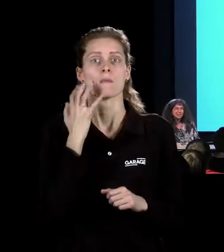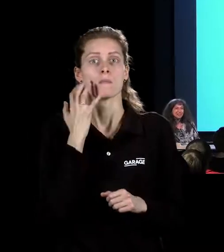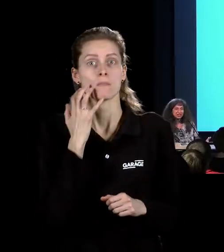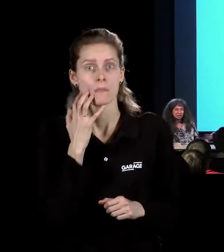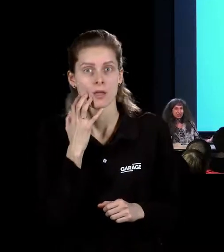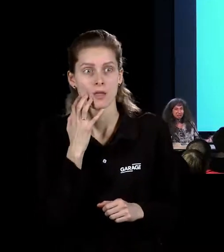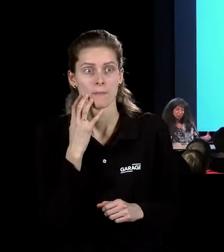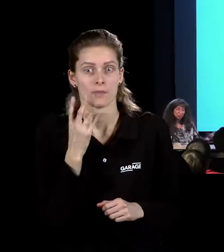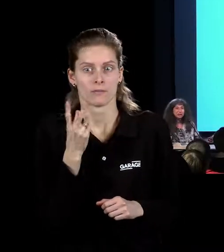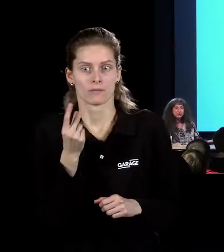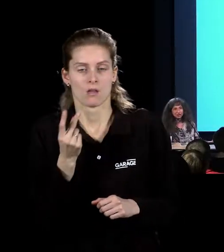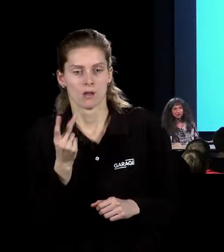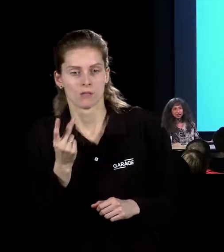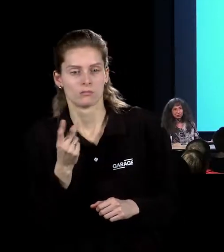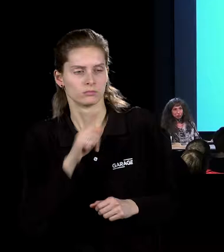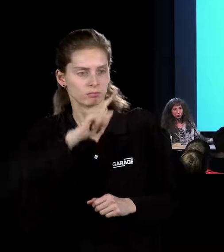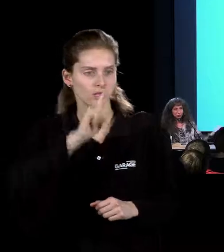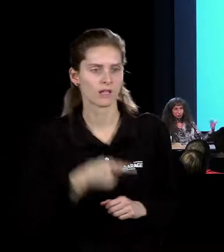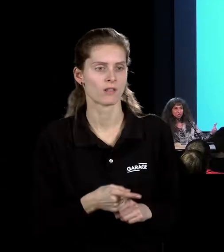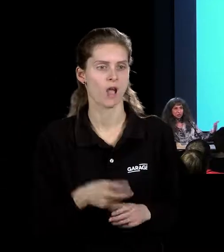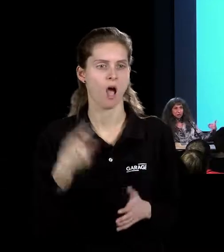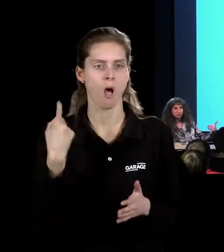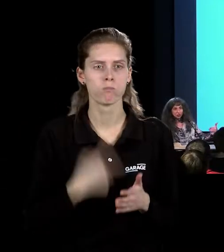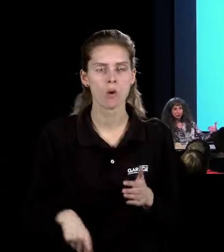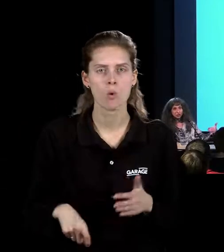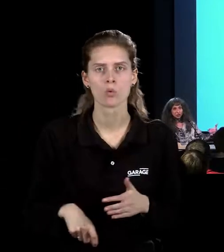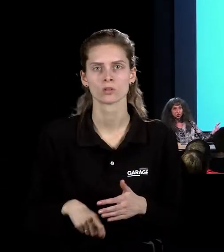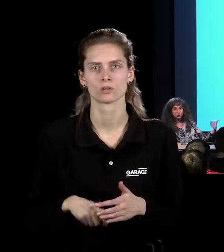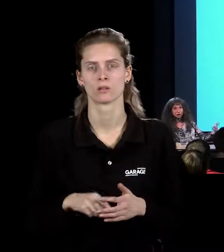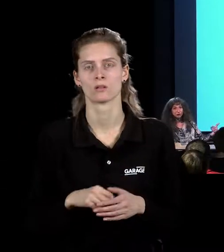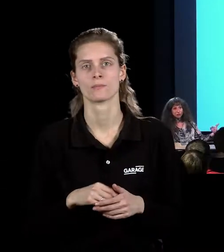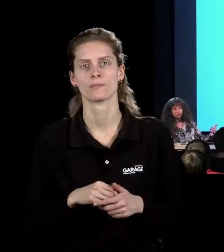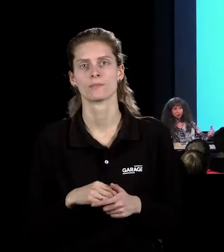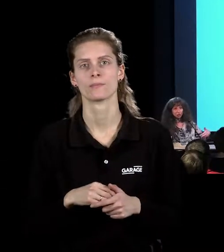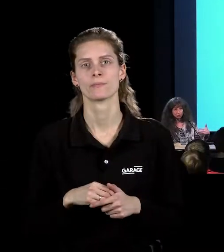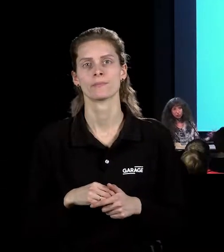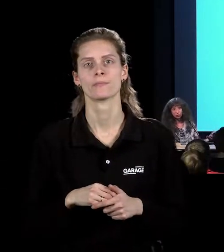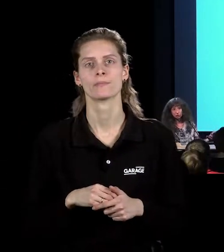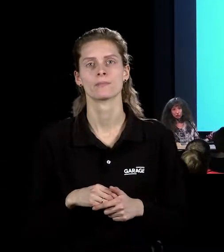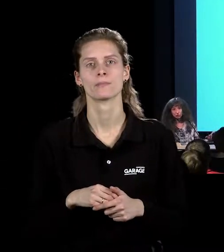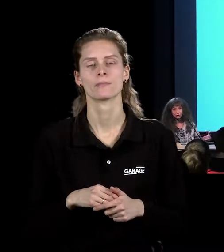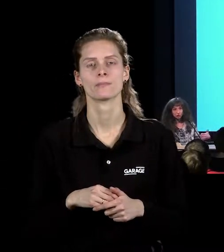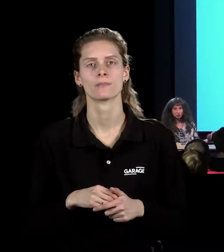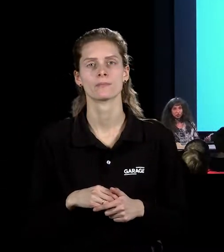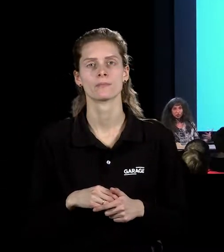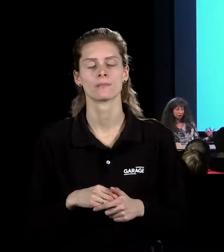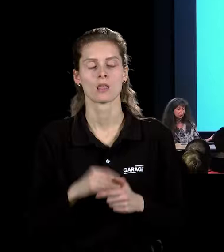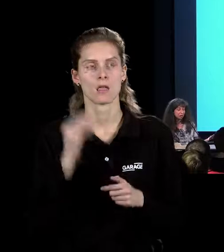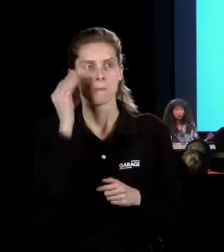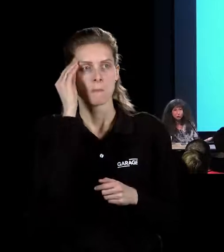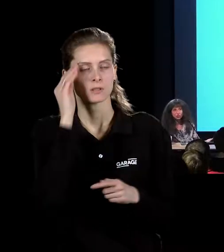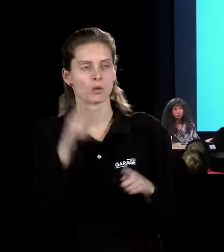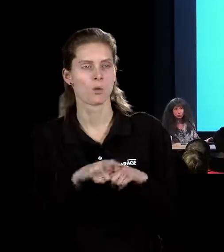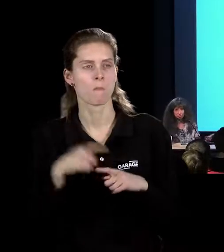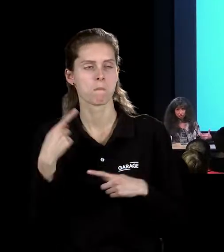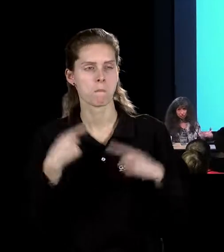беременеет, должна принудительно сделать аборт. И вот, собственно говоря, в этом контексте читается абсолютно политическим и достаточно